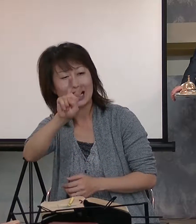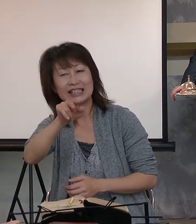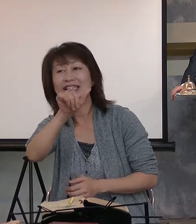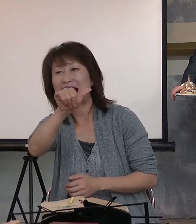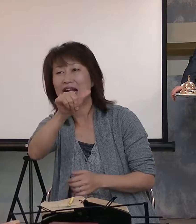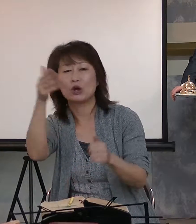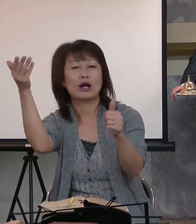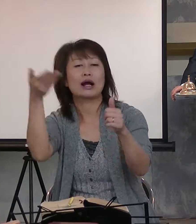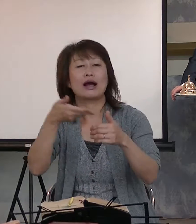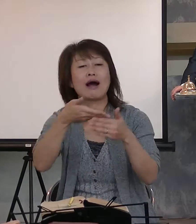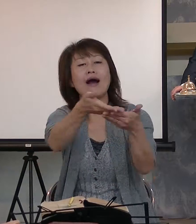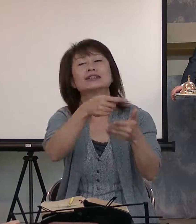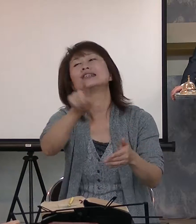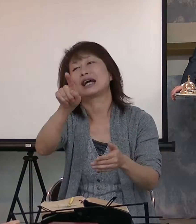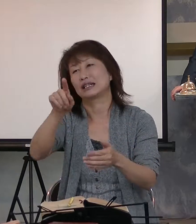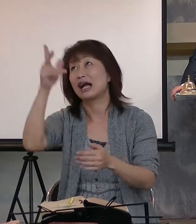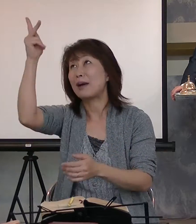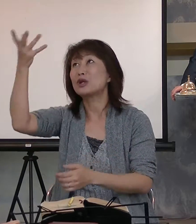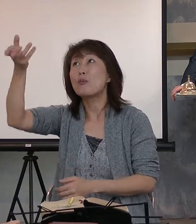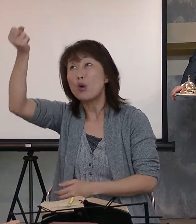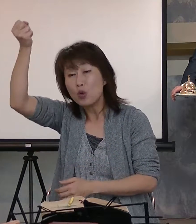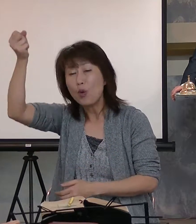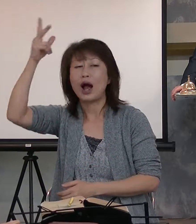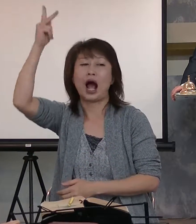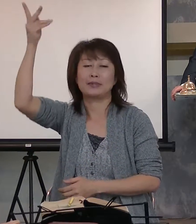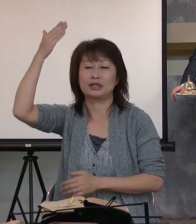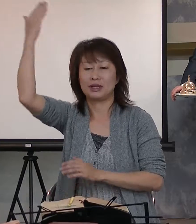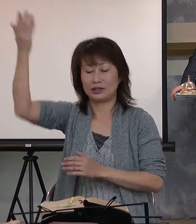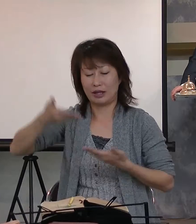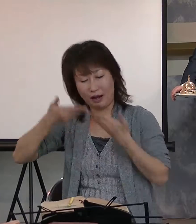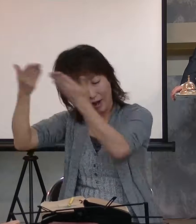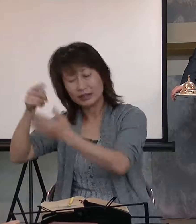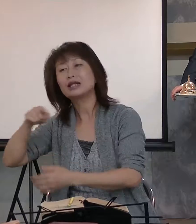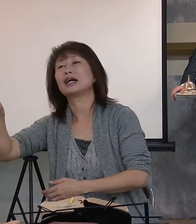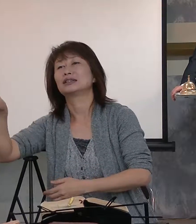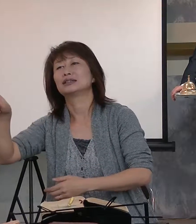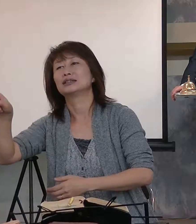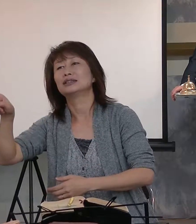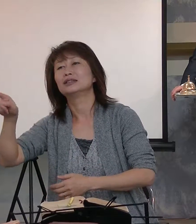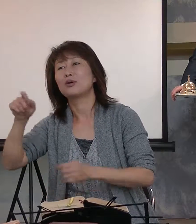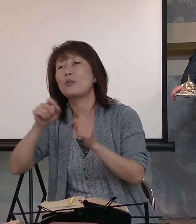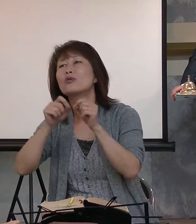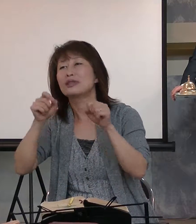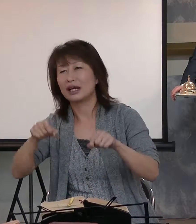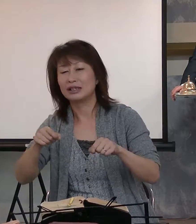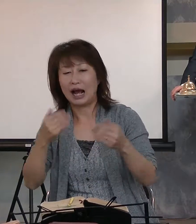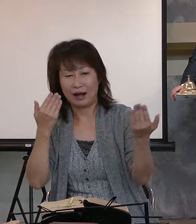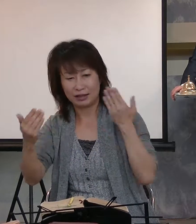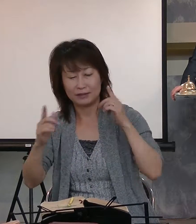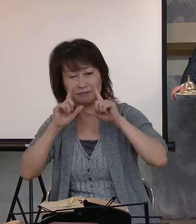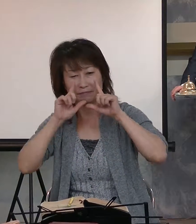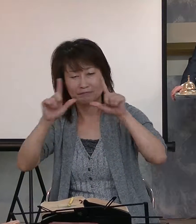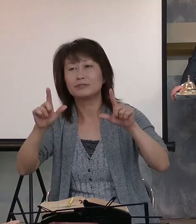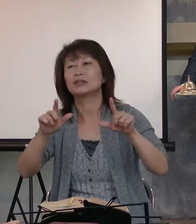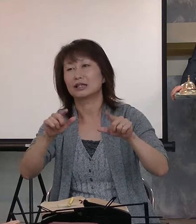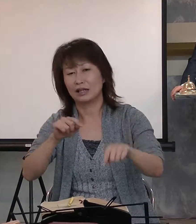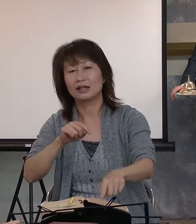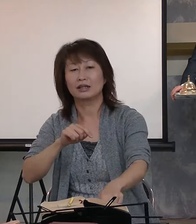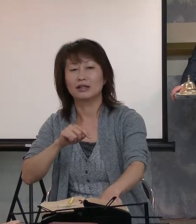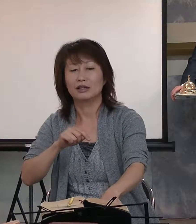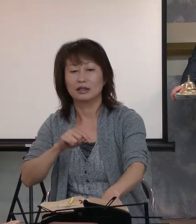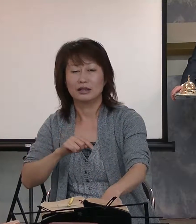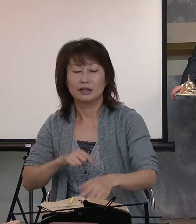し、この復活の問題に対しても見事にイエス・キリストはそのこと